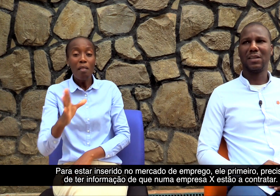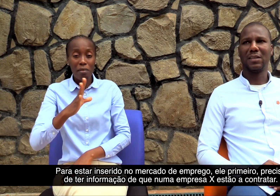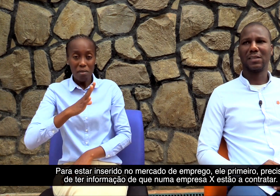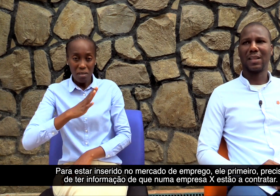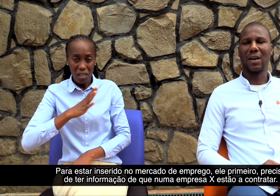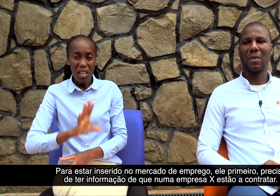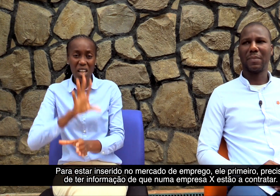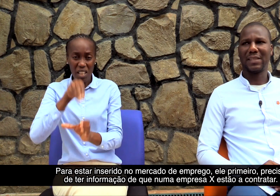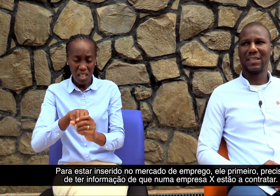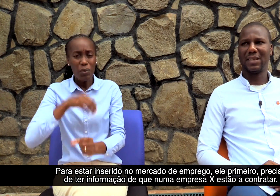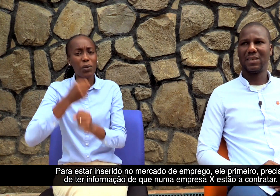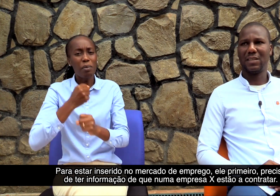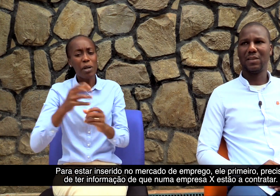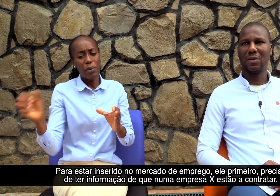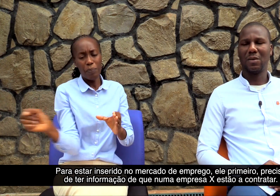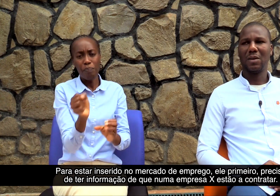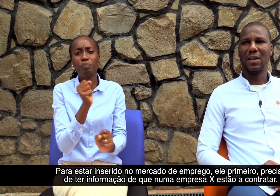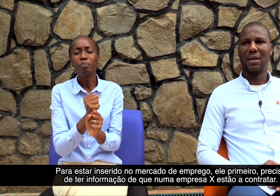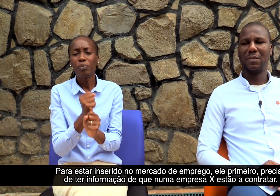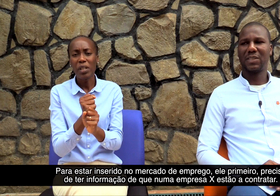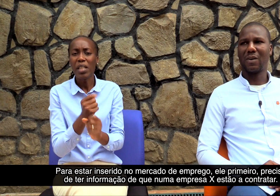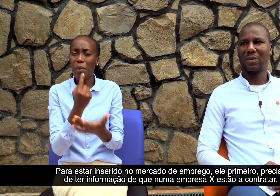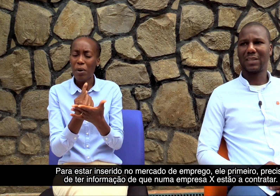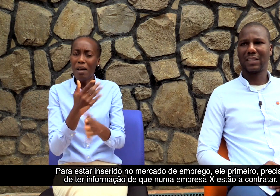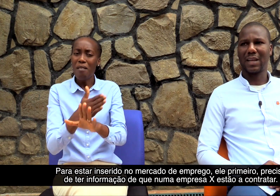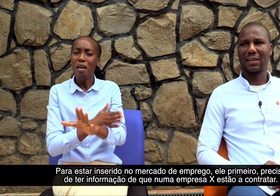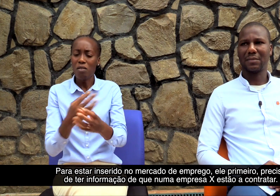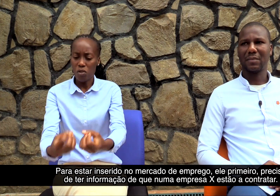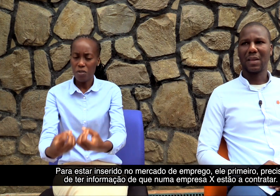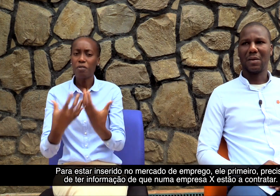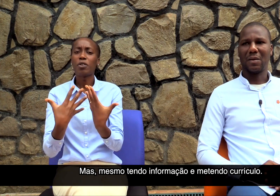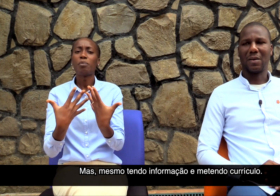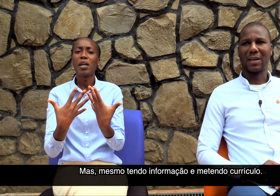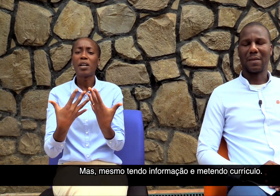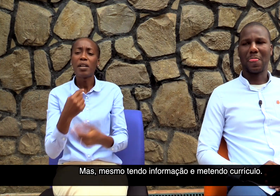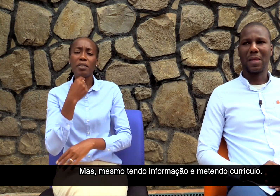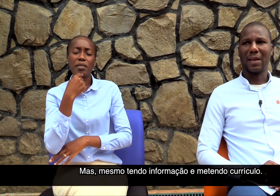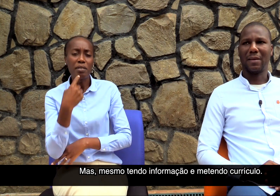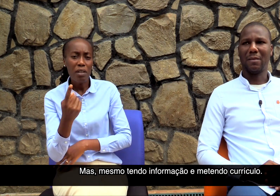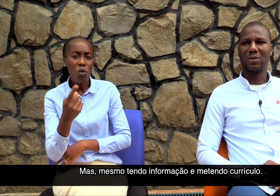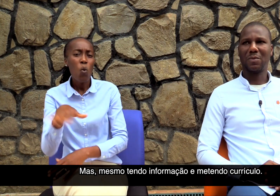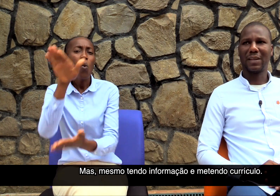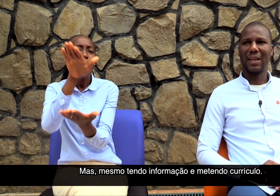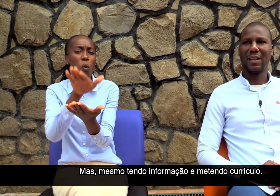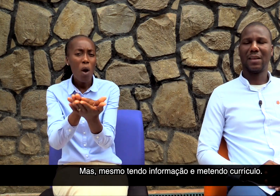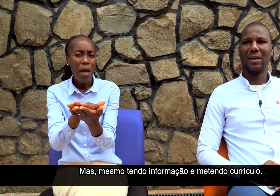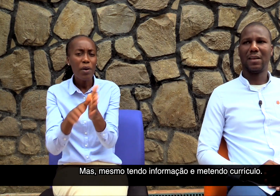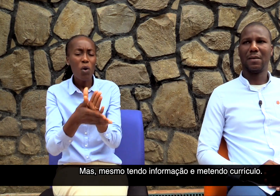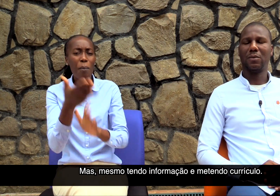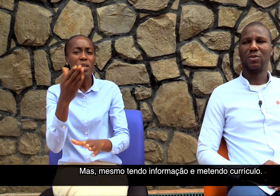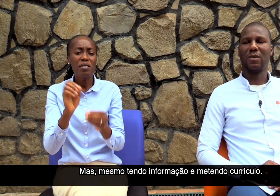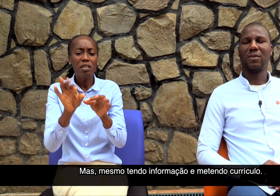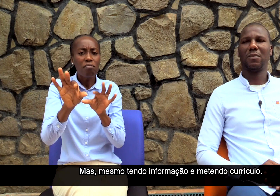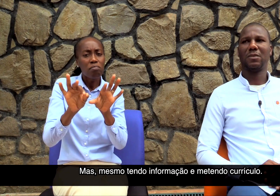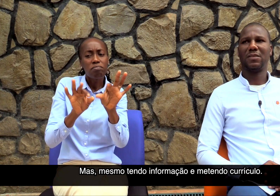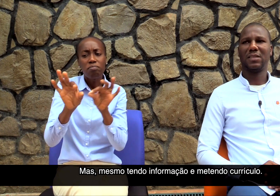informação que, se calhar, numa empresa X estão a contratar. Ok. Vamos supor que